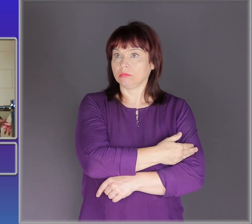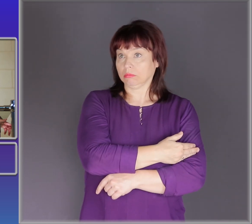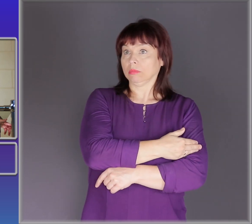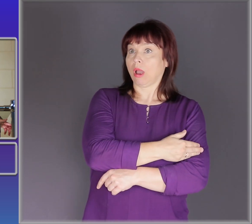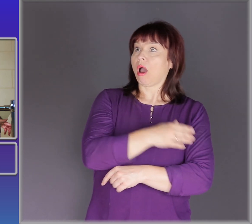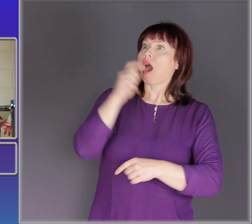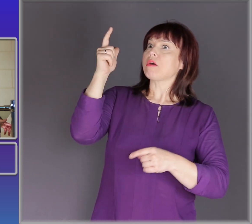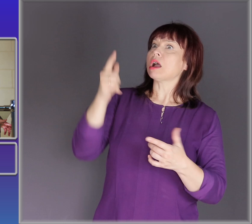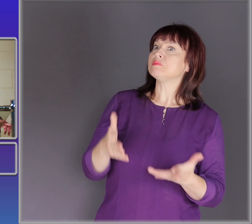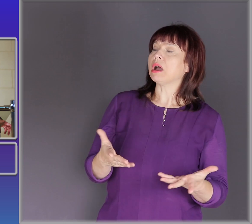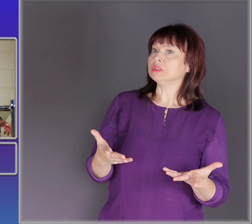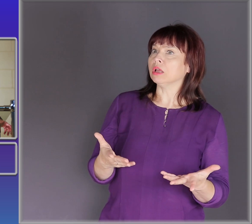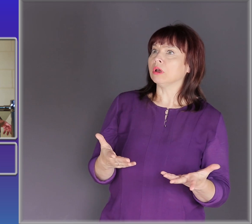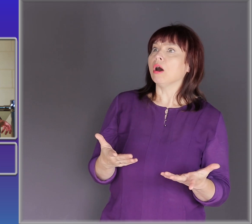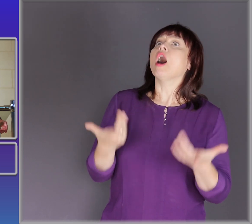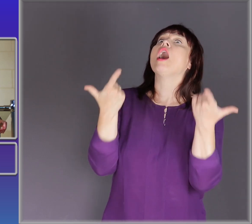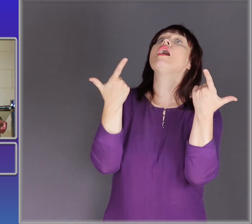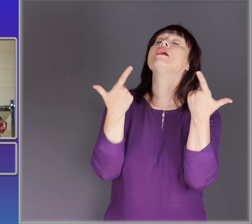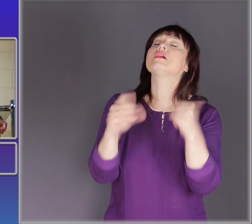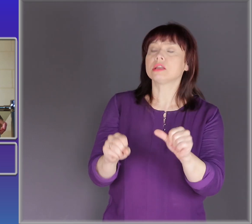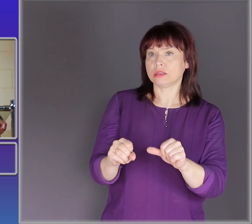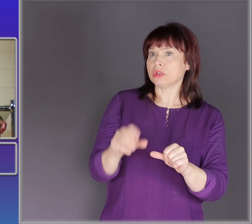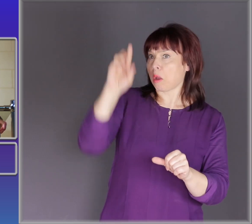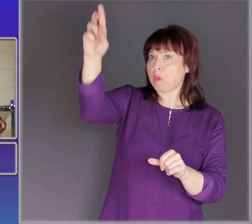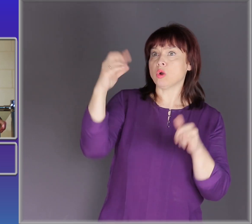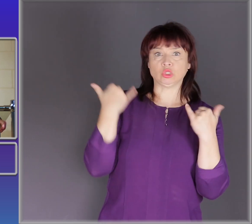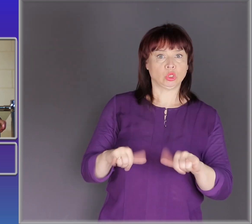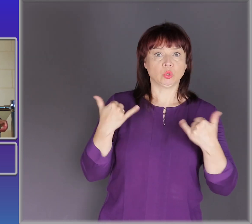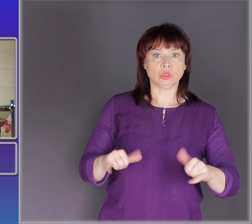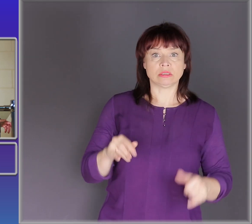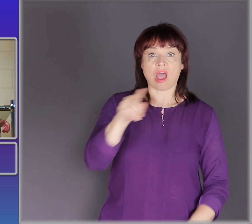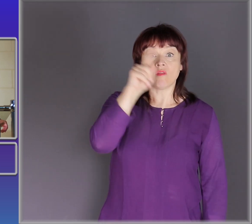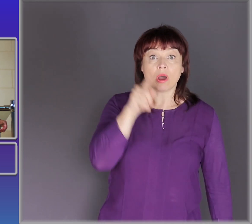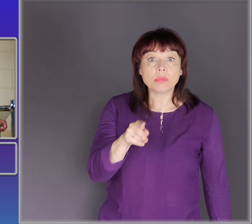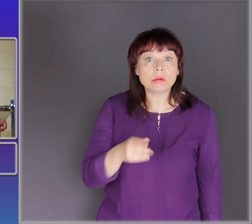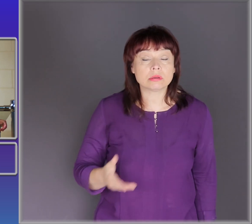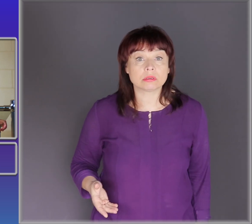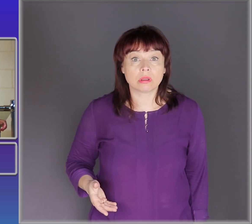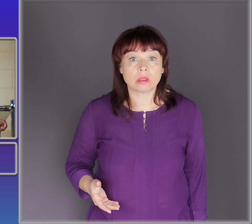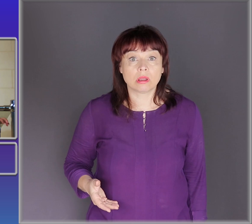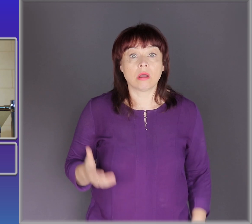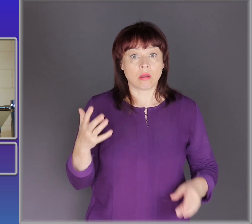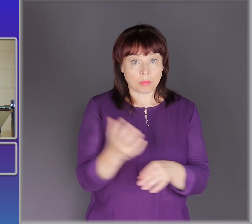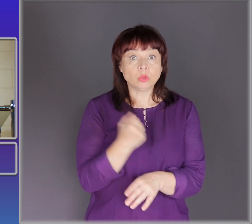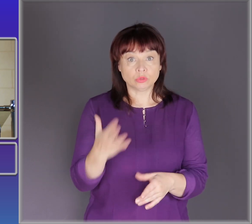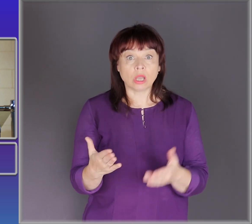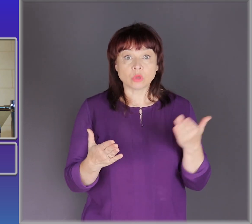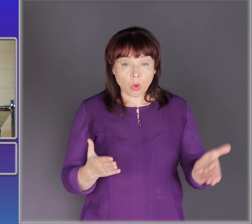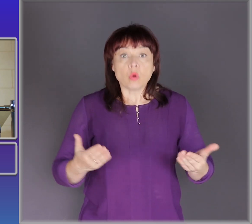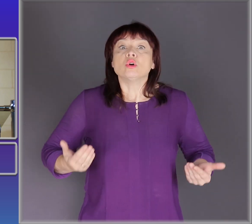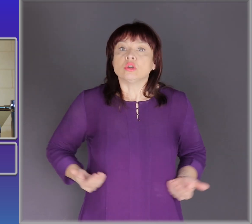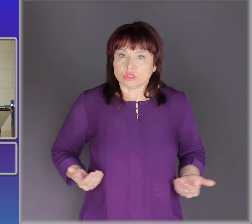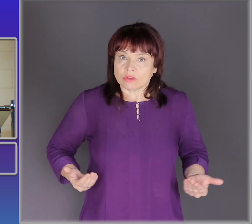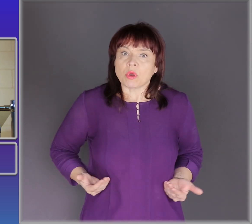постигло нас все это без а и где чудеса его вот это вопрос то есть получается